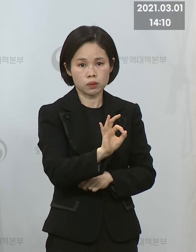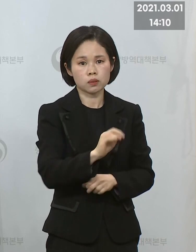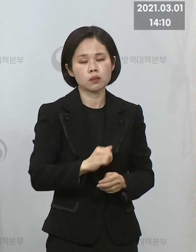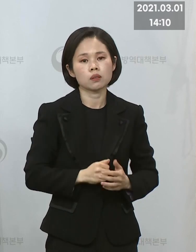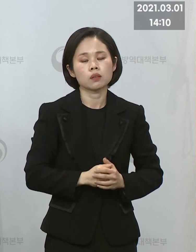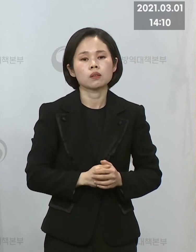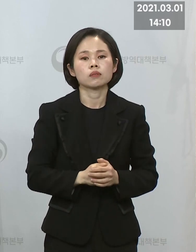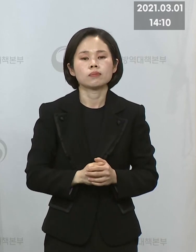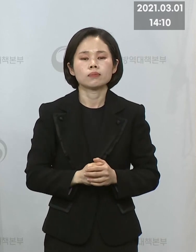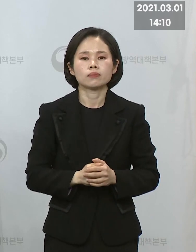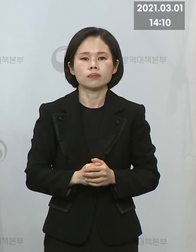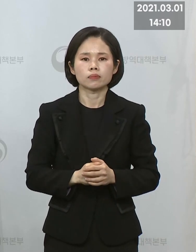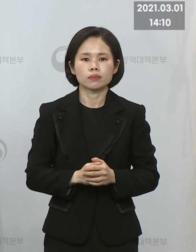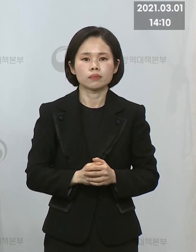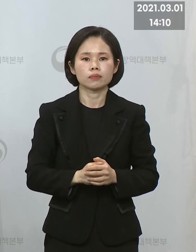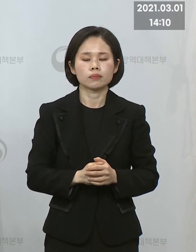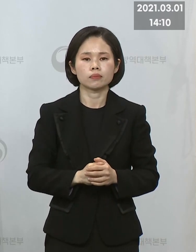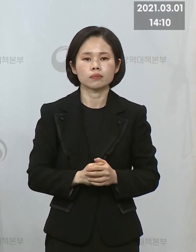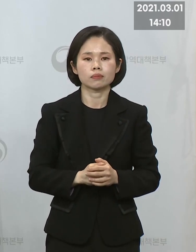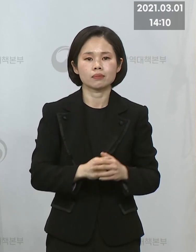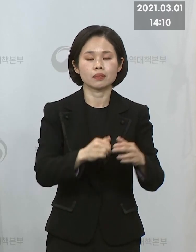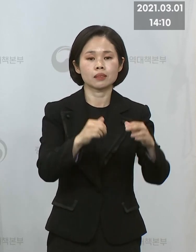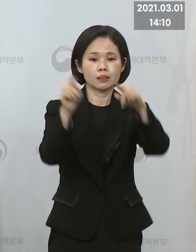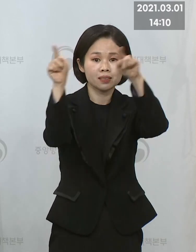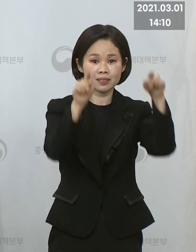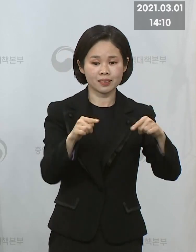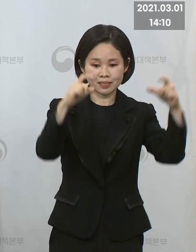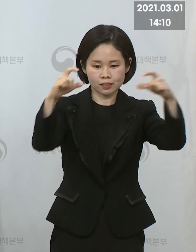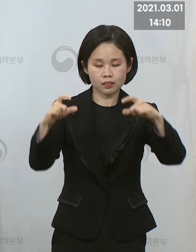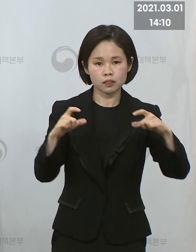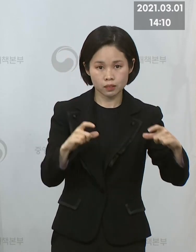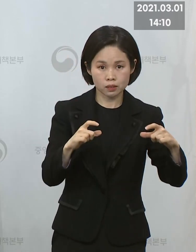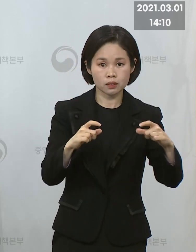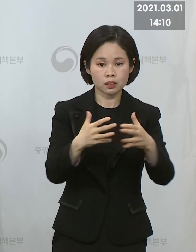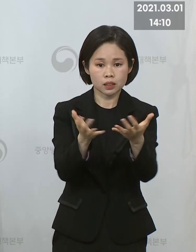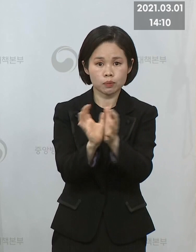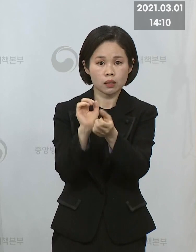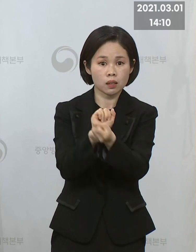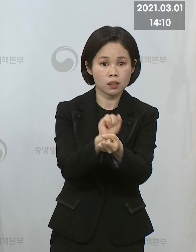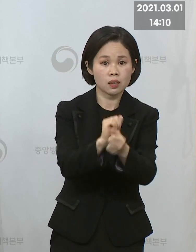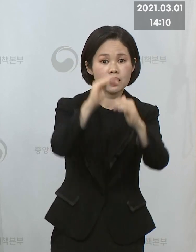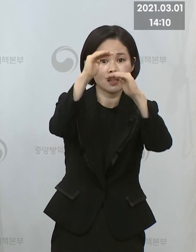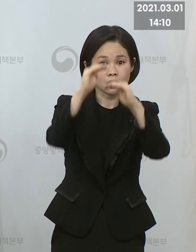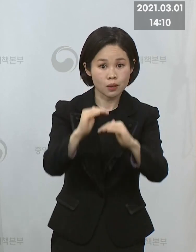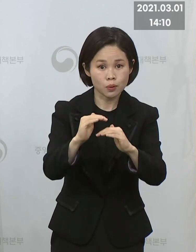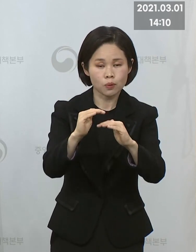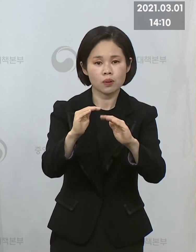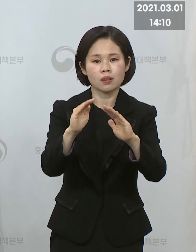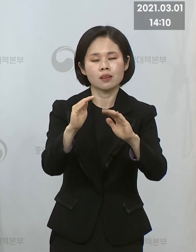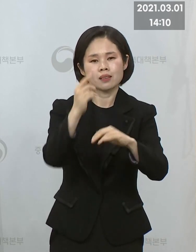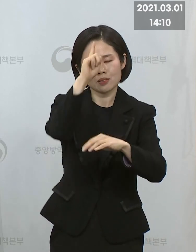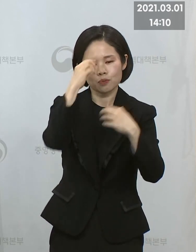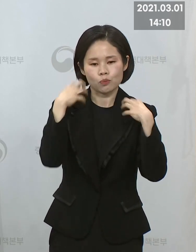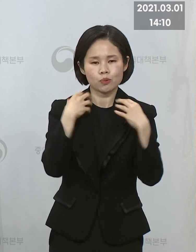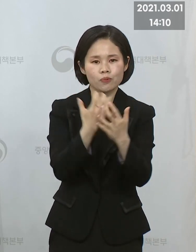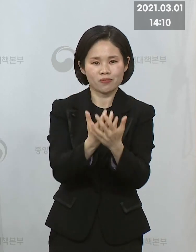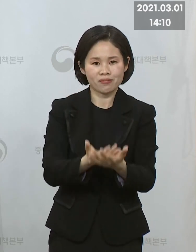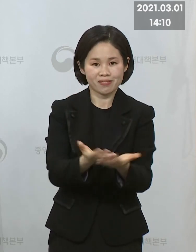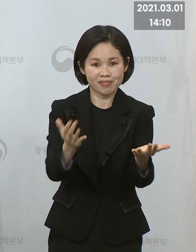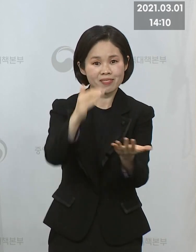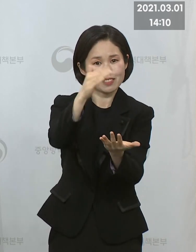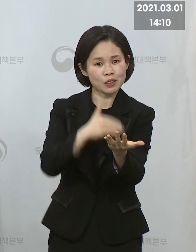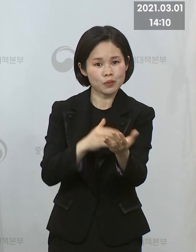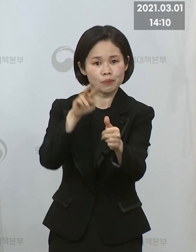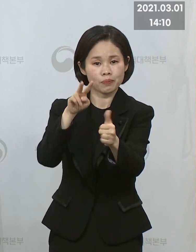22.5%가 발생하였습니다. 각 권역별로 주요한 집단 발생 현황은 보도자료로 가름하도록 하겠습니다.